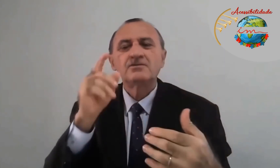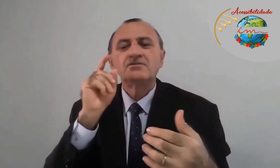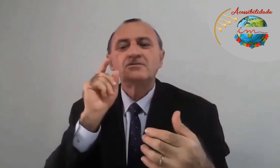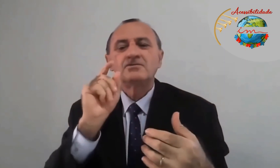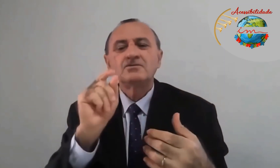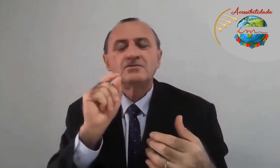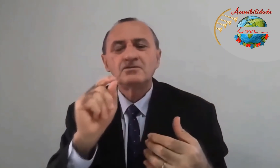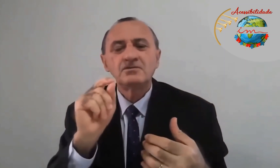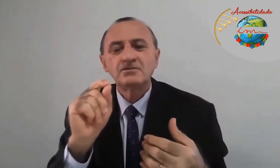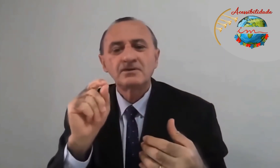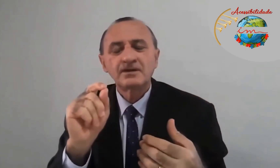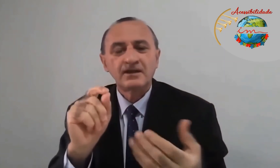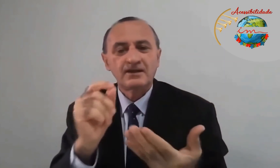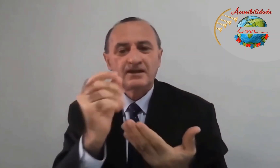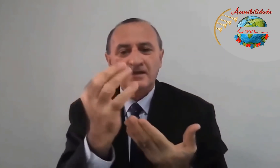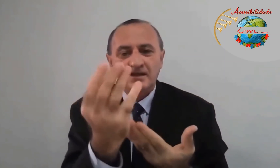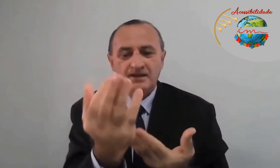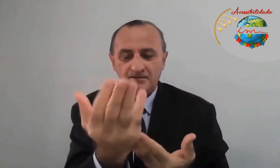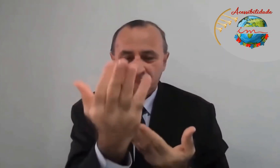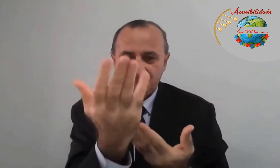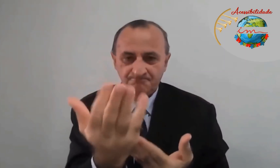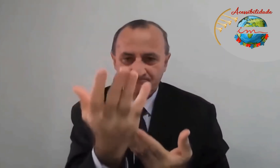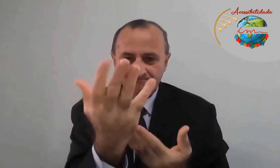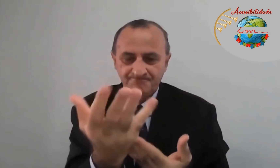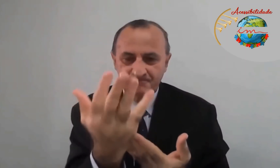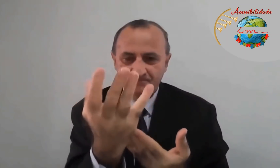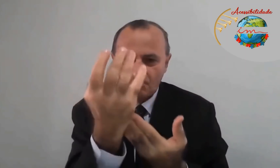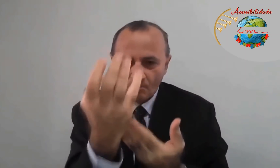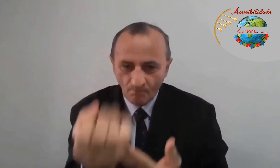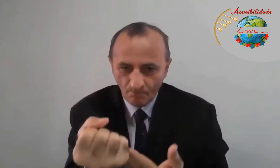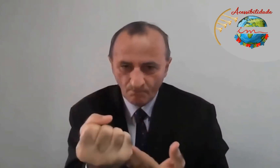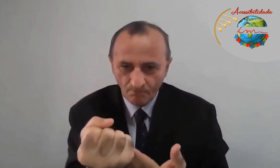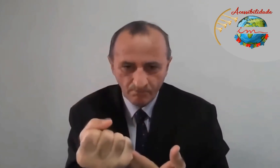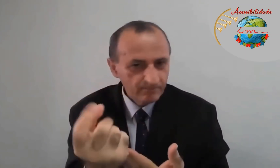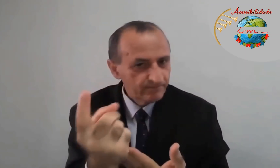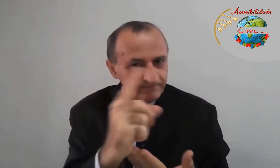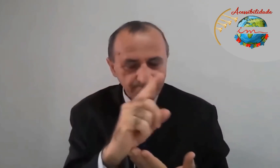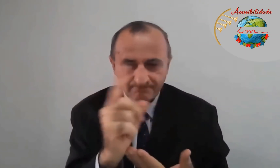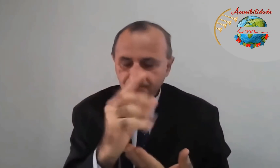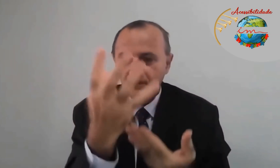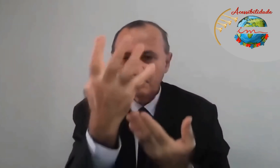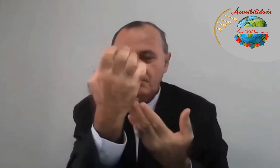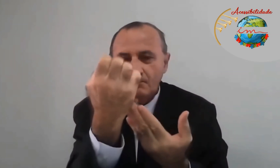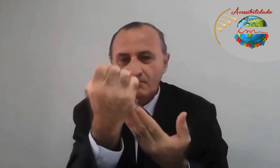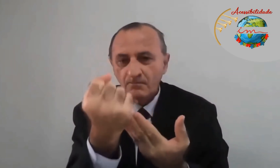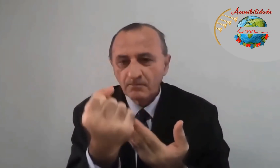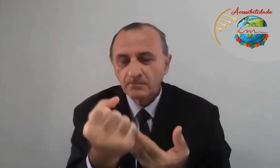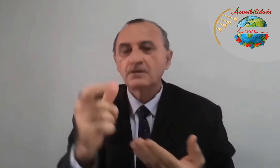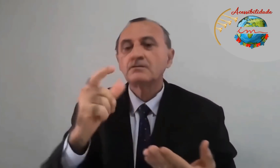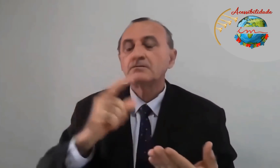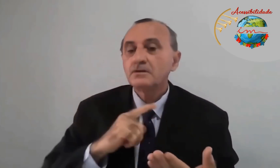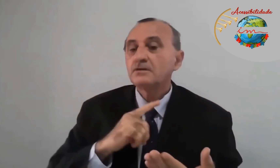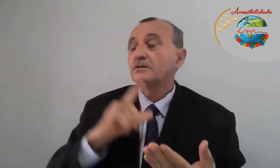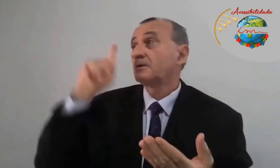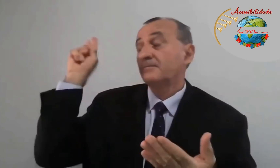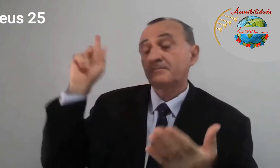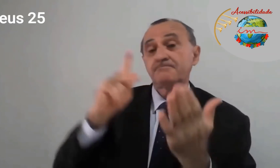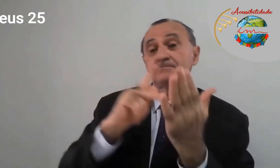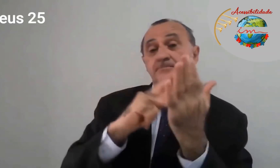E explicando, o que é a candeia acesa? Nós não devemos ter as nossas candeias apagadas. Vejam, nós